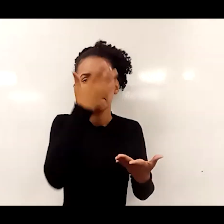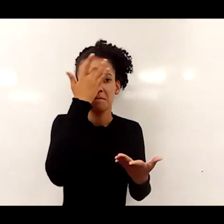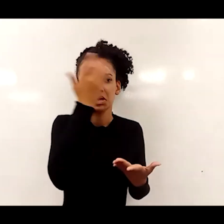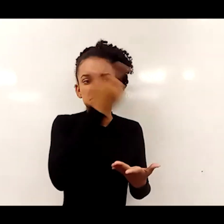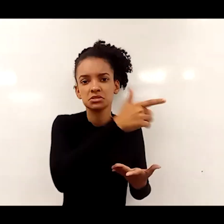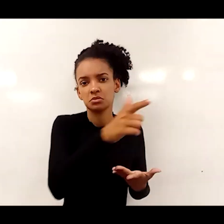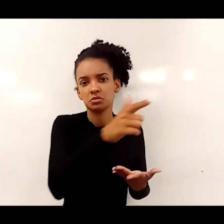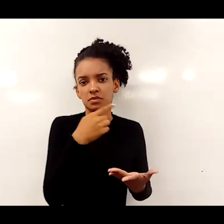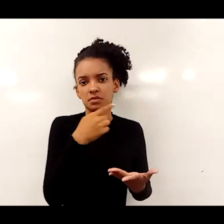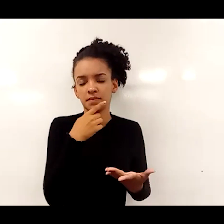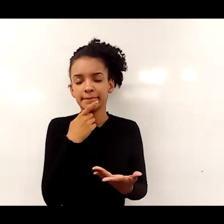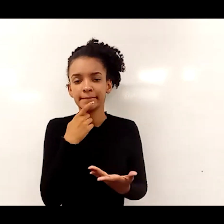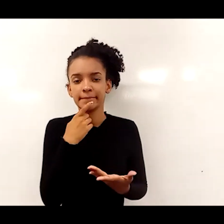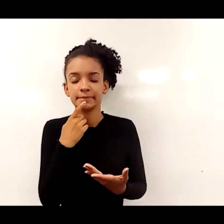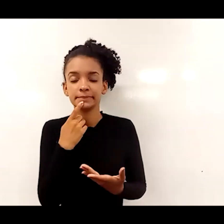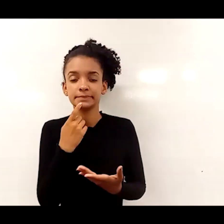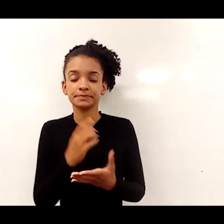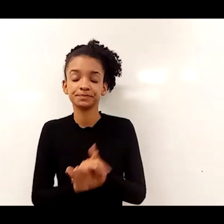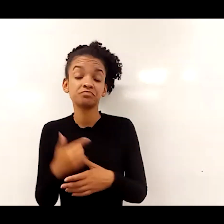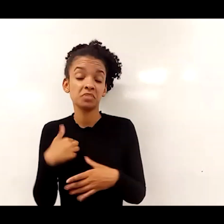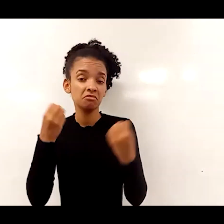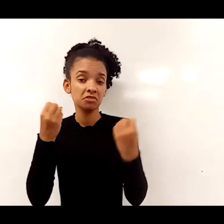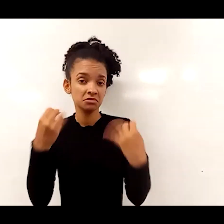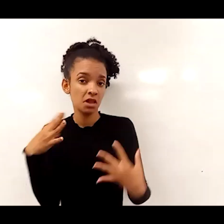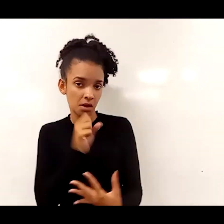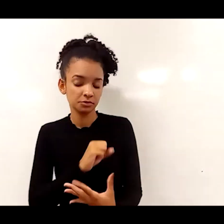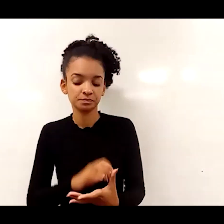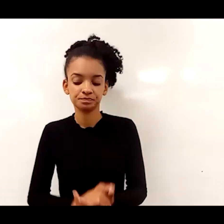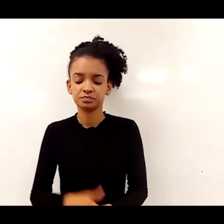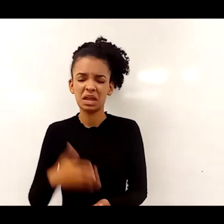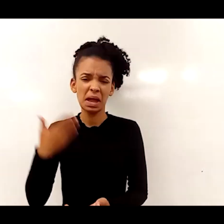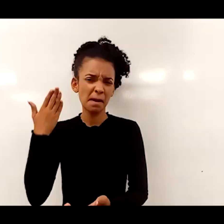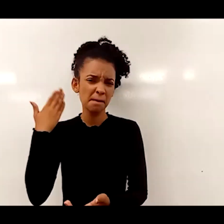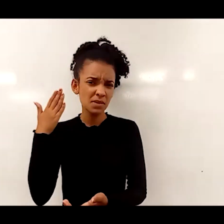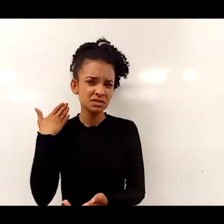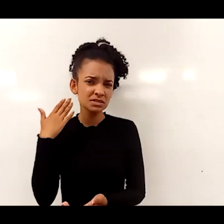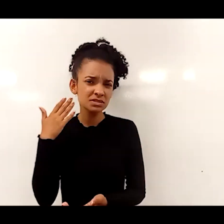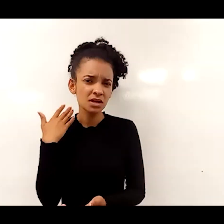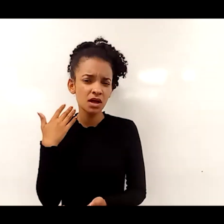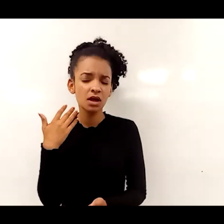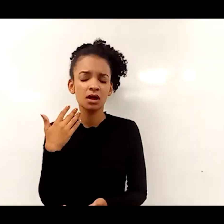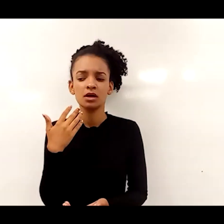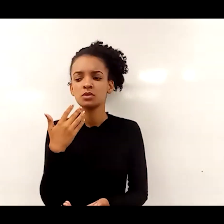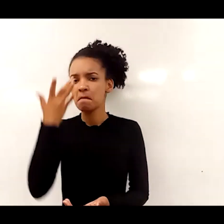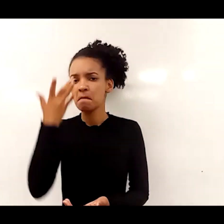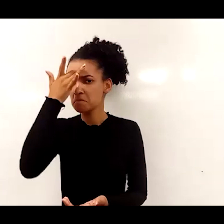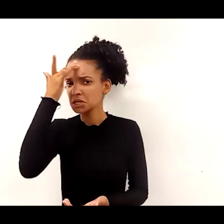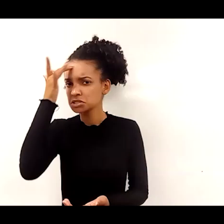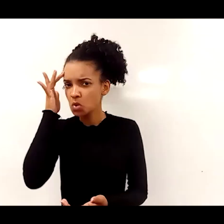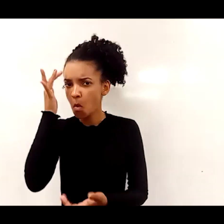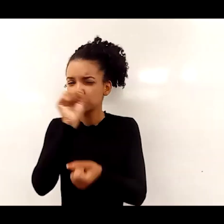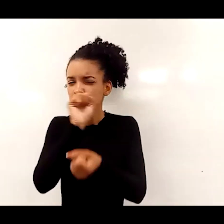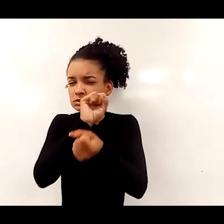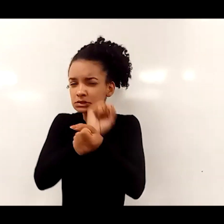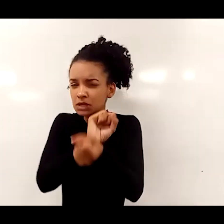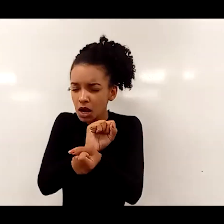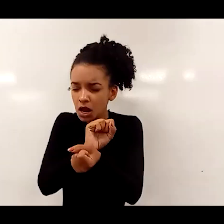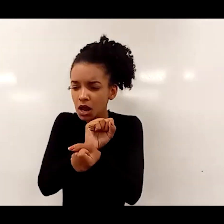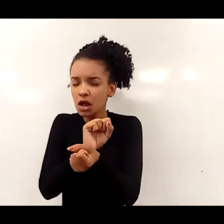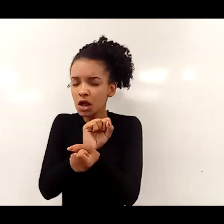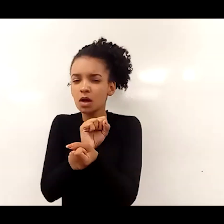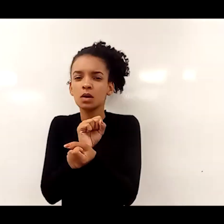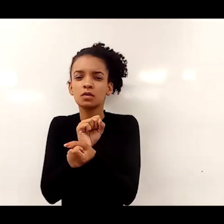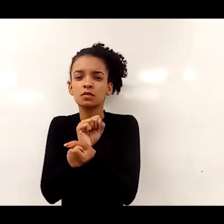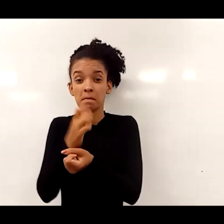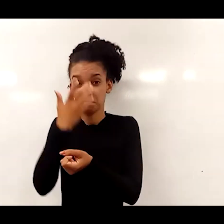rapidamente. Quanto a, naquela época, irmãos, os escravos, os servos, na verdade, aqui eram escravos. Os